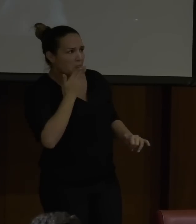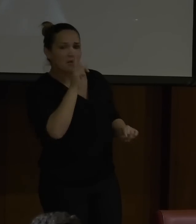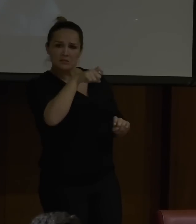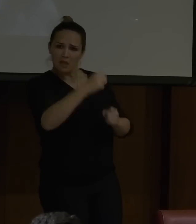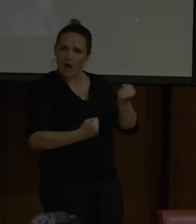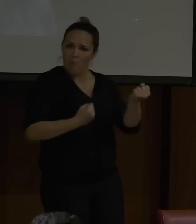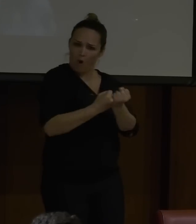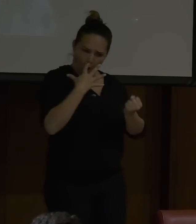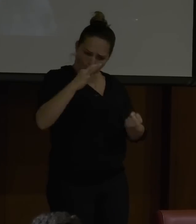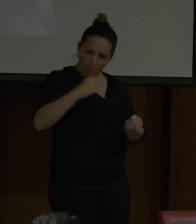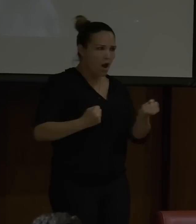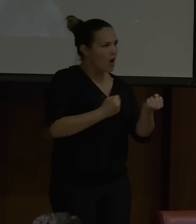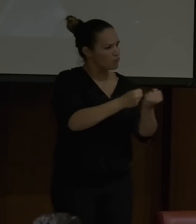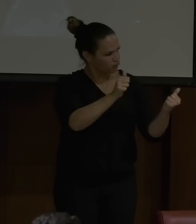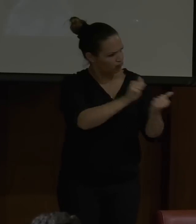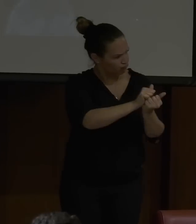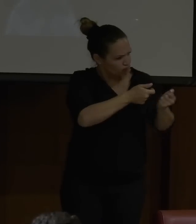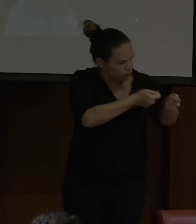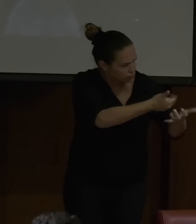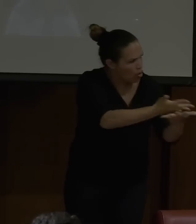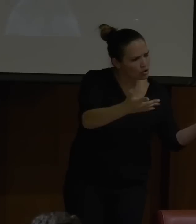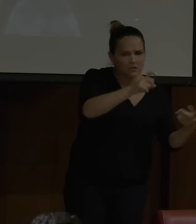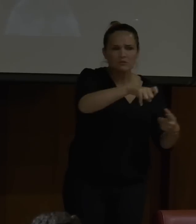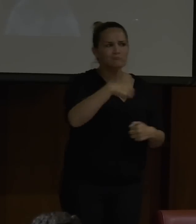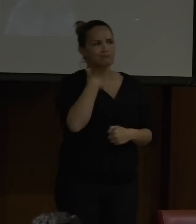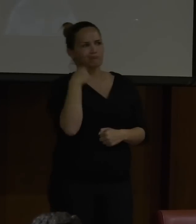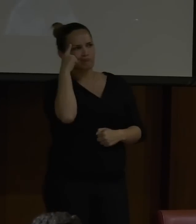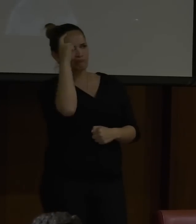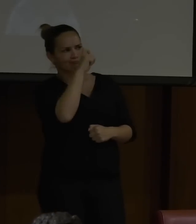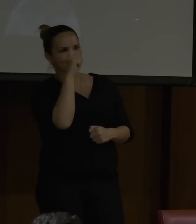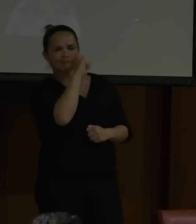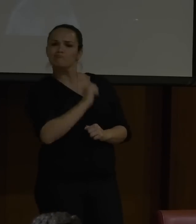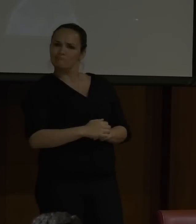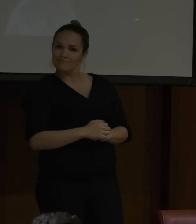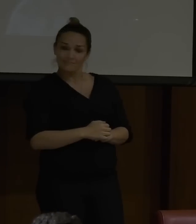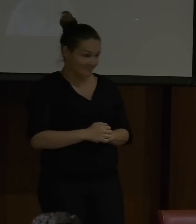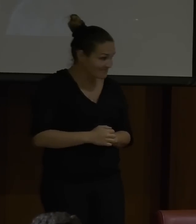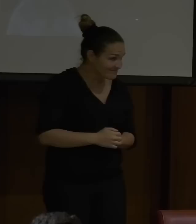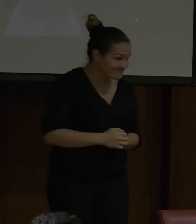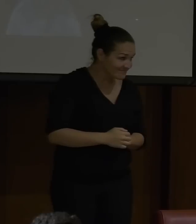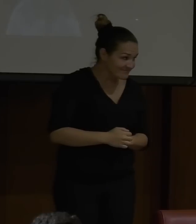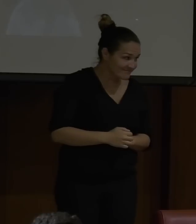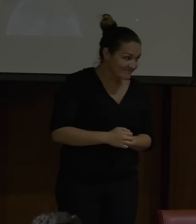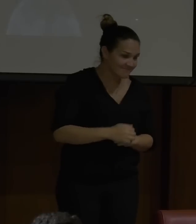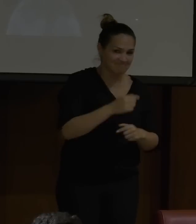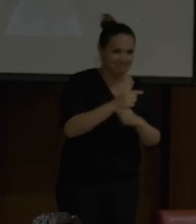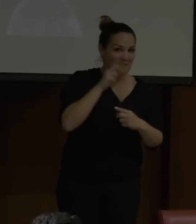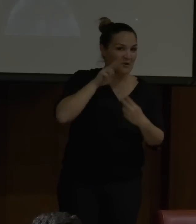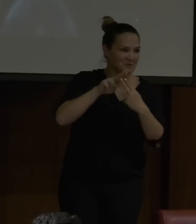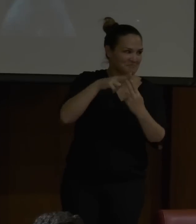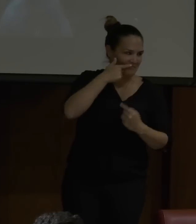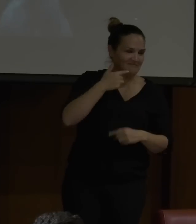más de un hombre a su lado que la ayude a sostenerse. Creo que no me equivoco conociéndolo un